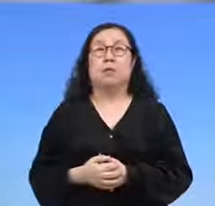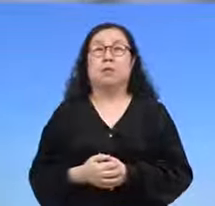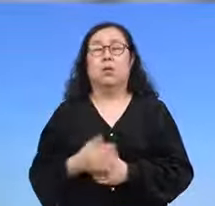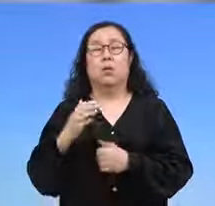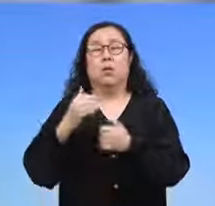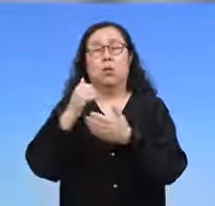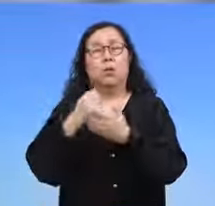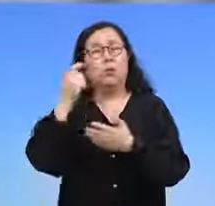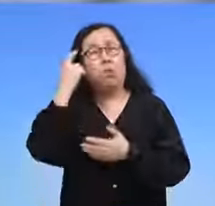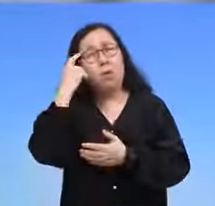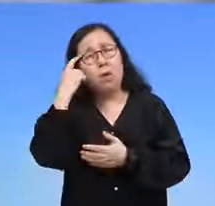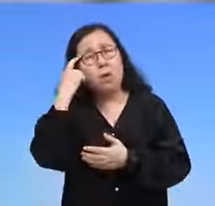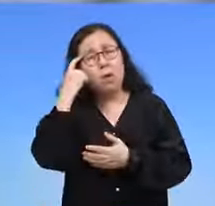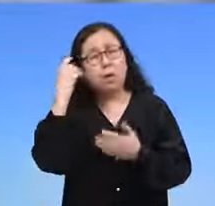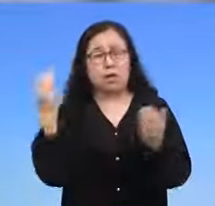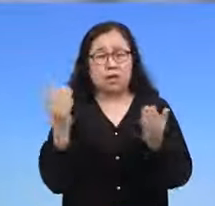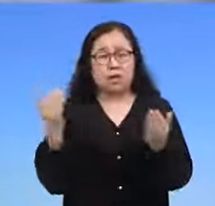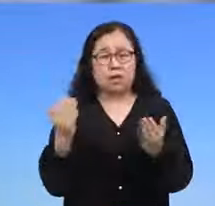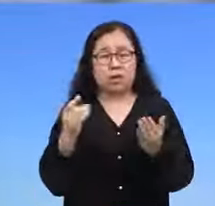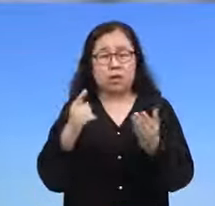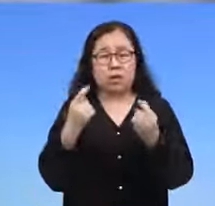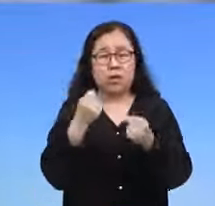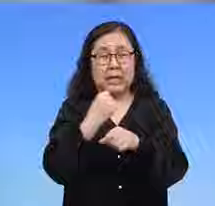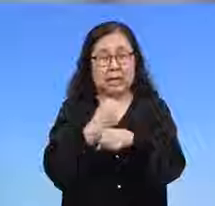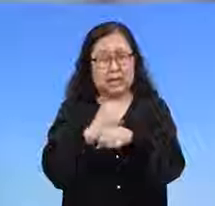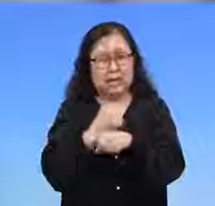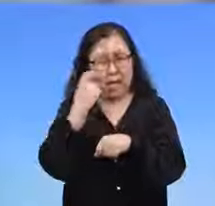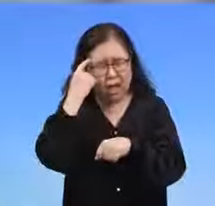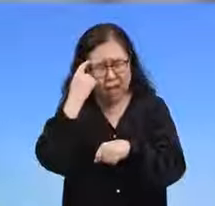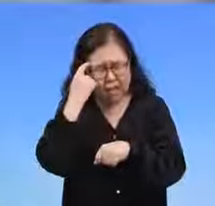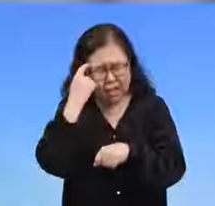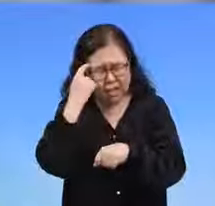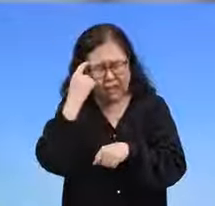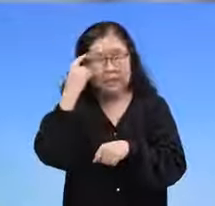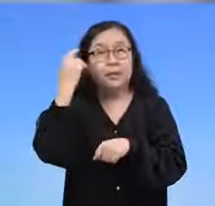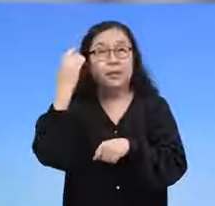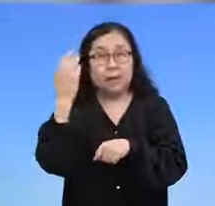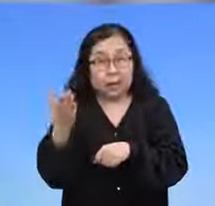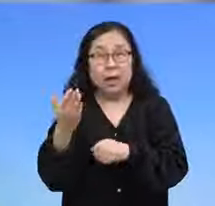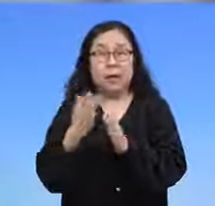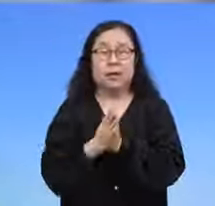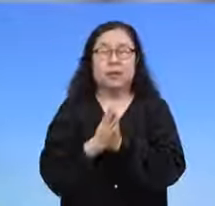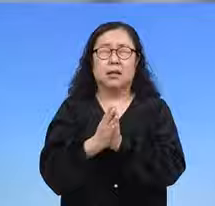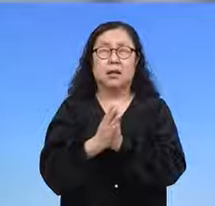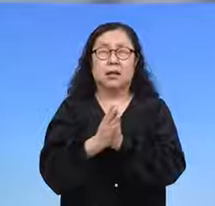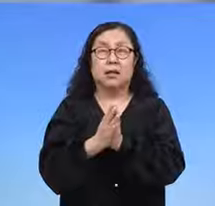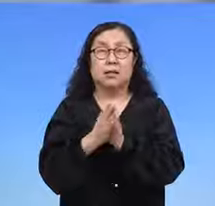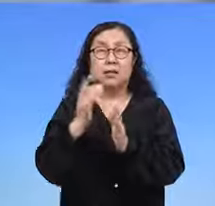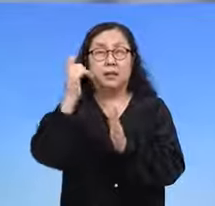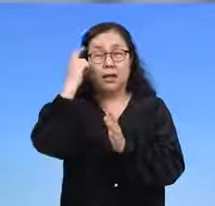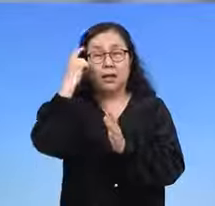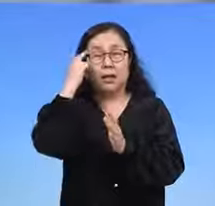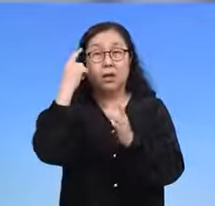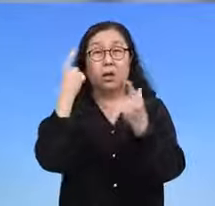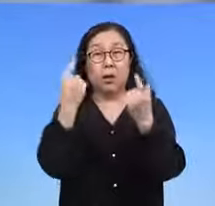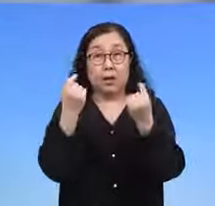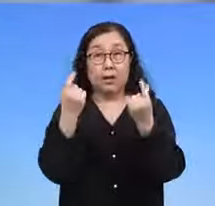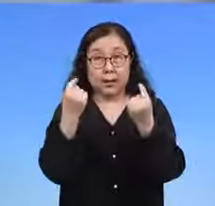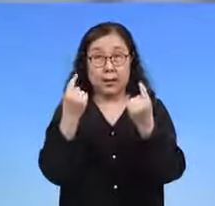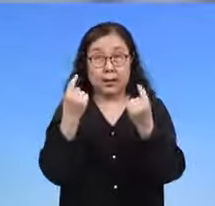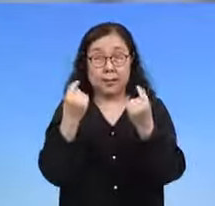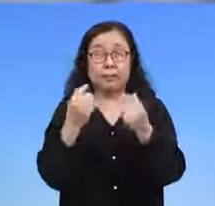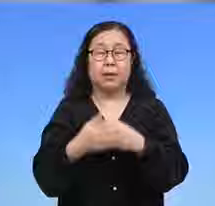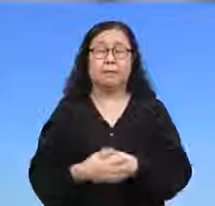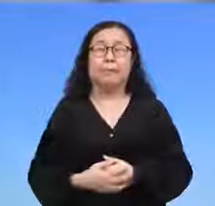생각합니다. 하나님은 도대체 일을 왜 이렇게 하시는가? 이런 의문으로 꽉 차 있는 게 이게 예수